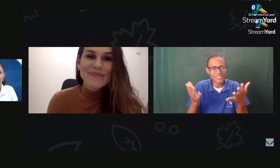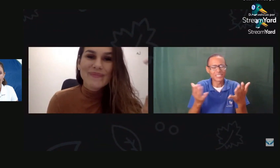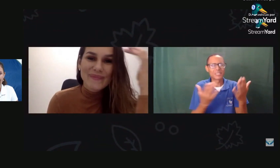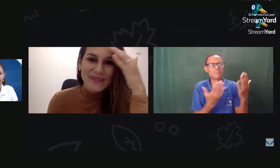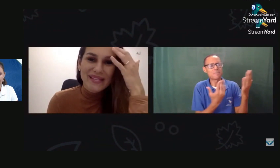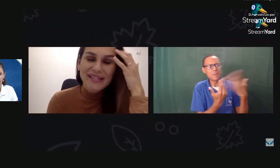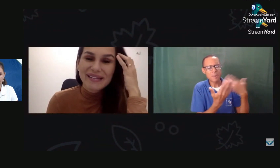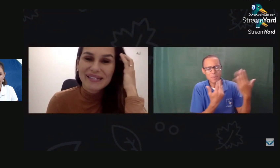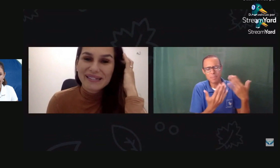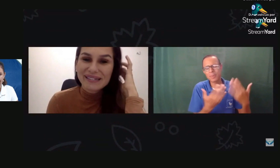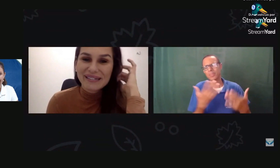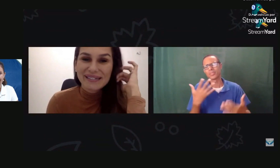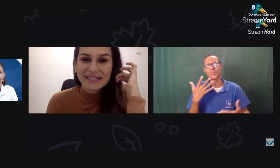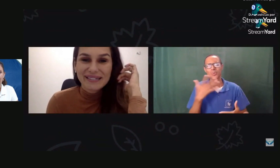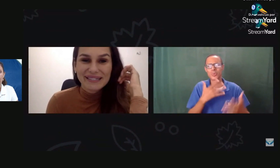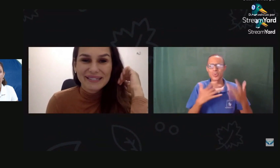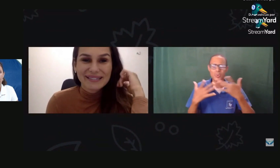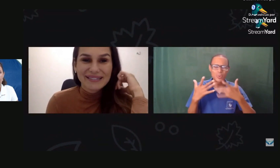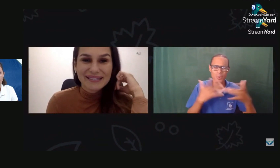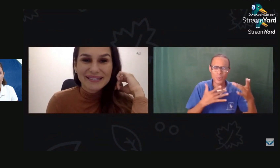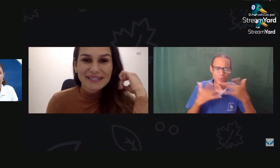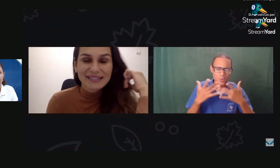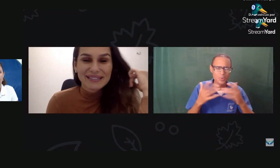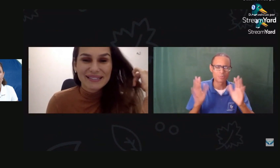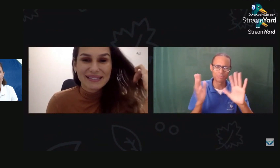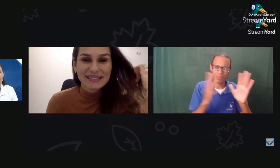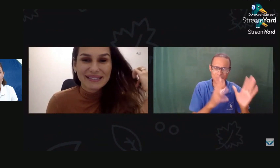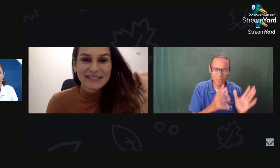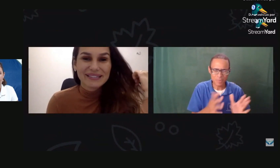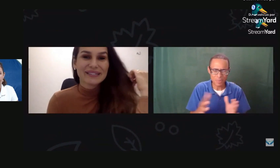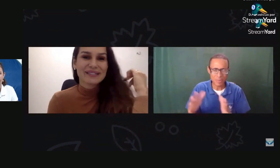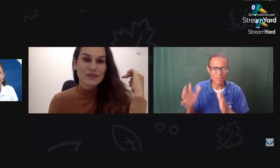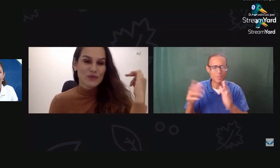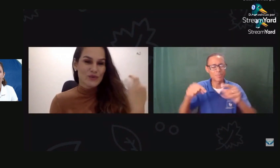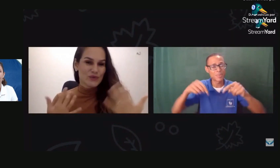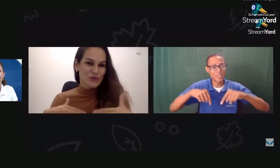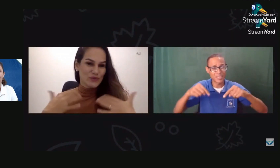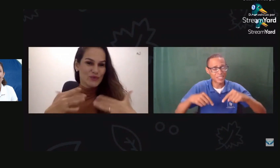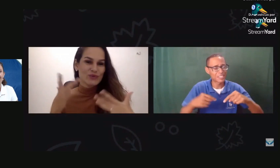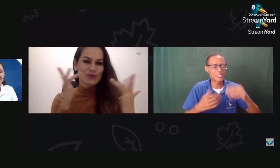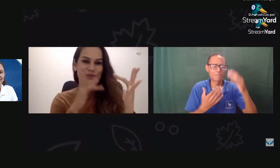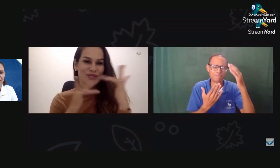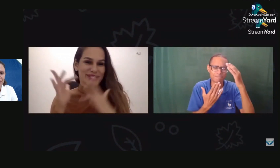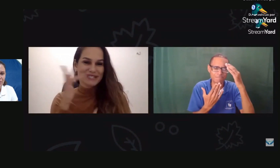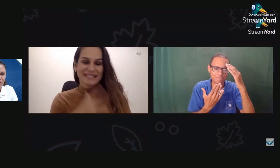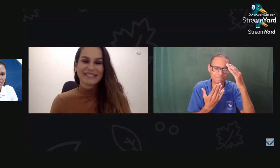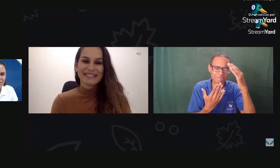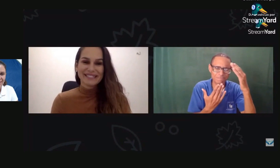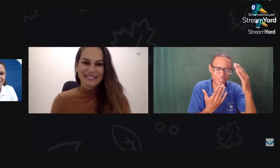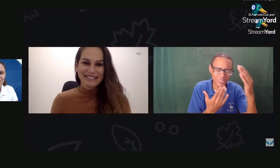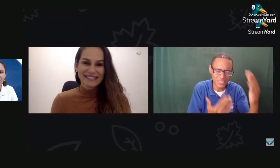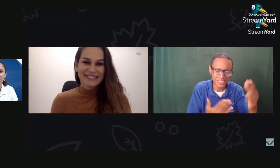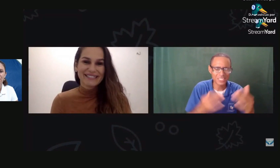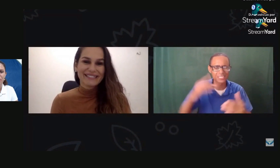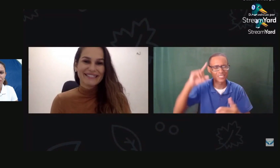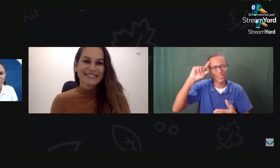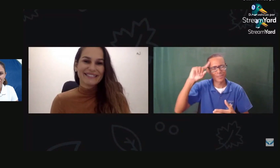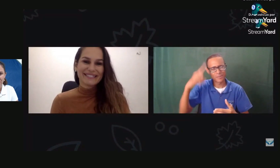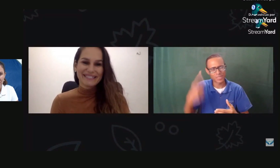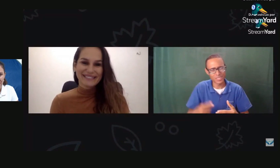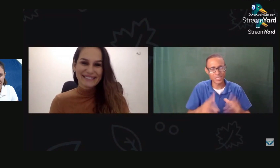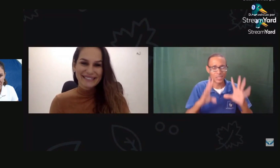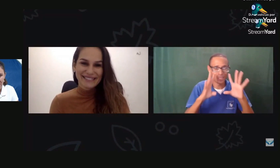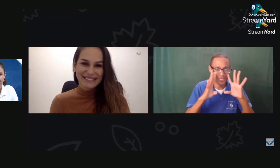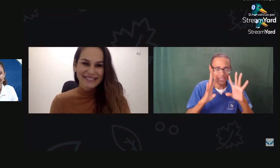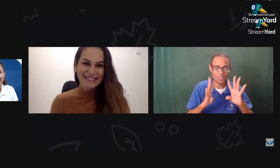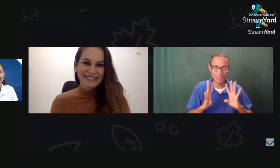nosso dialogando. Foi muito bom, né, conversar com você, estar aqui conosco. Foi muito